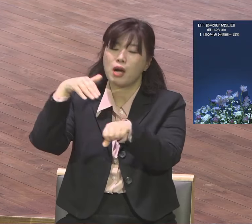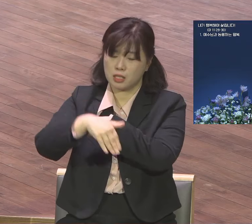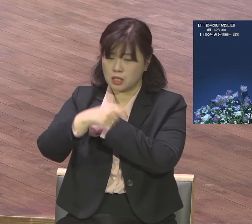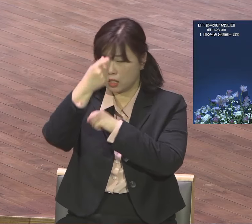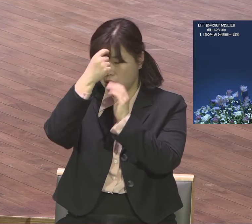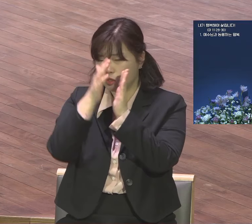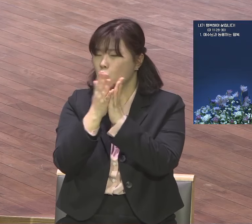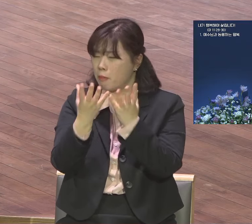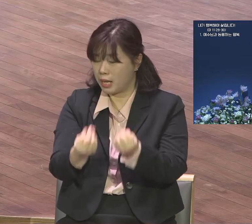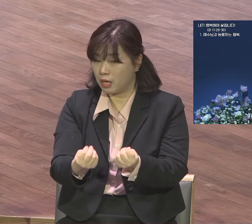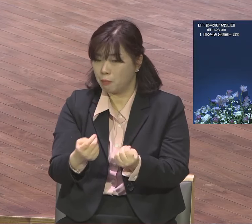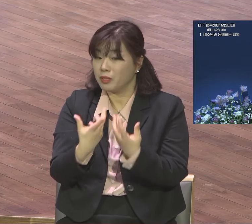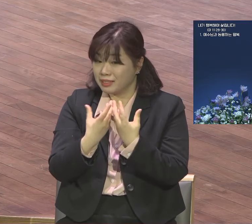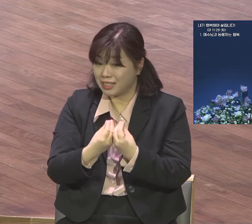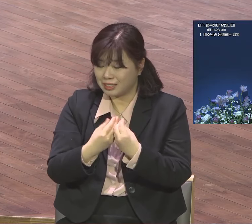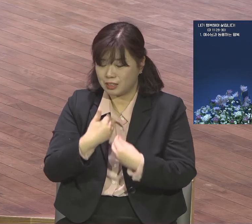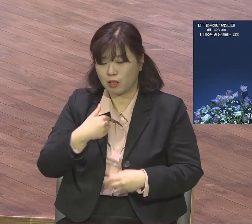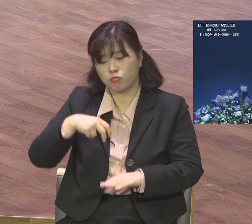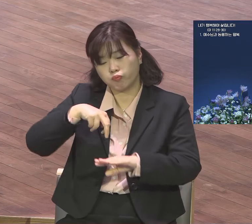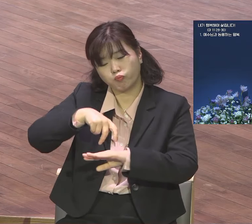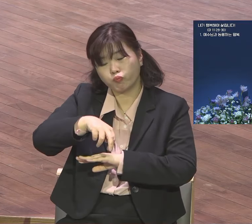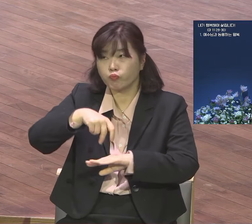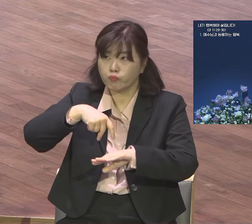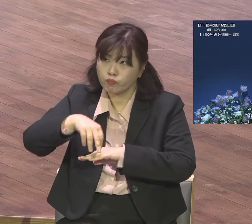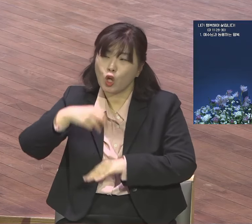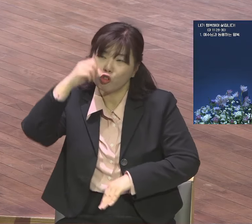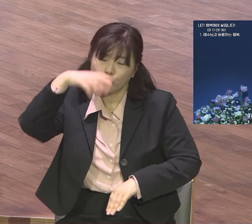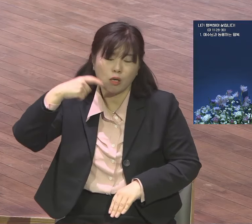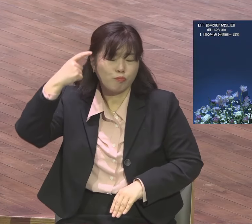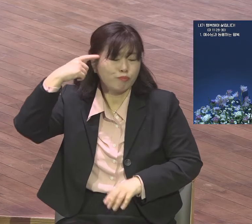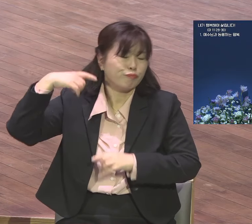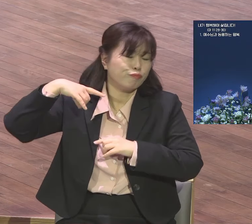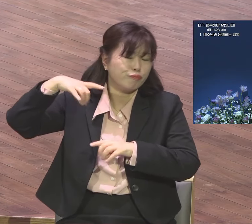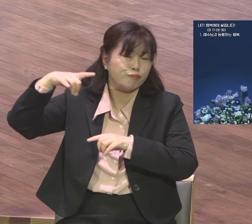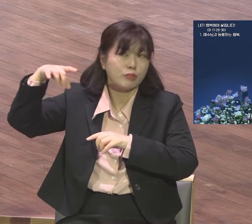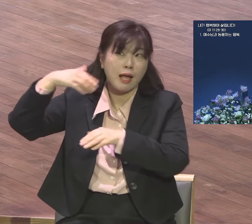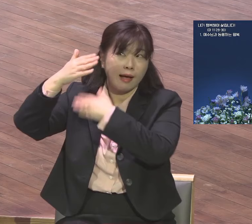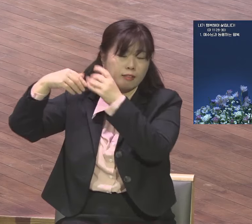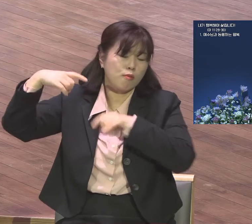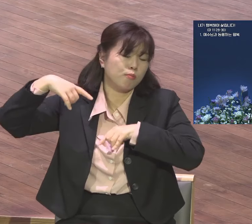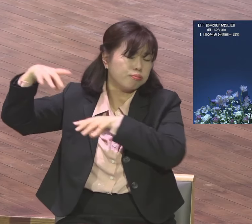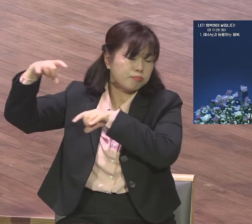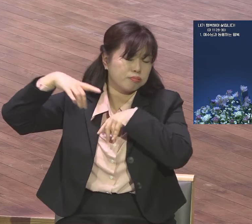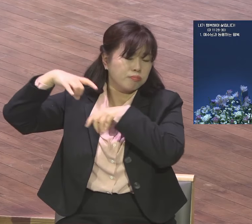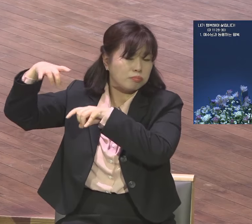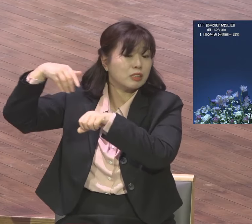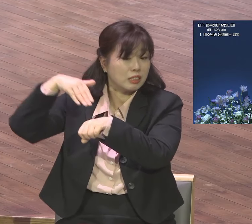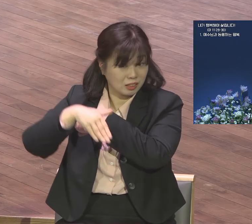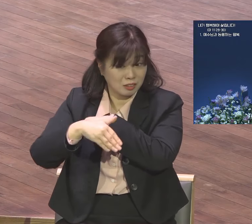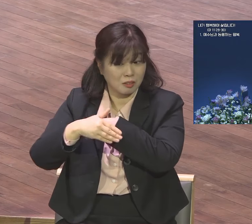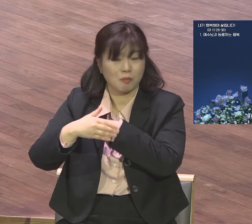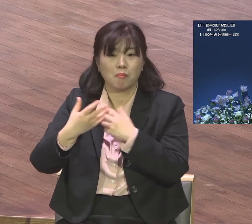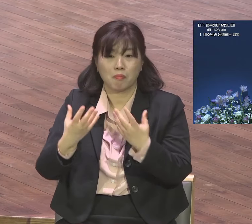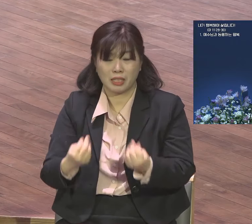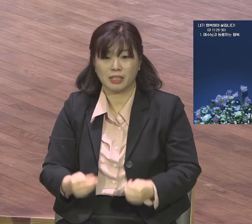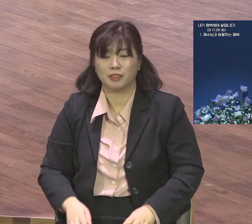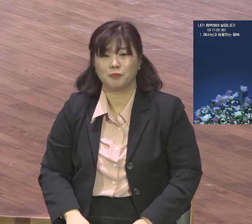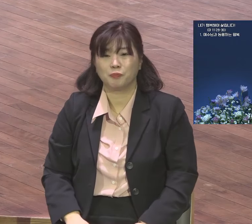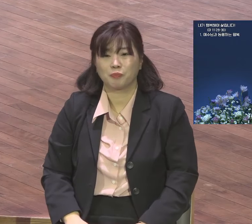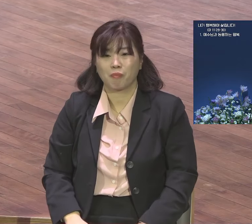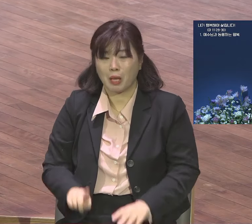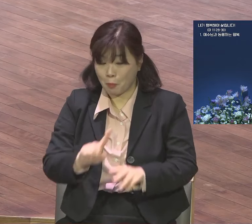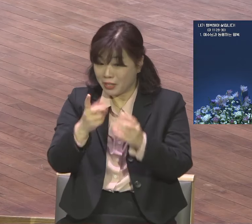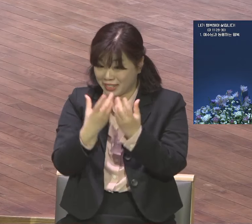일상생활 속에서 하나님과 대화를 하듯이 기도를 많이 합니다. 그래서 이런 상황이